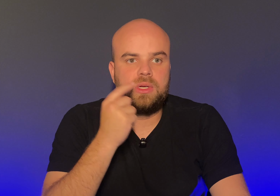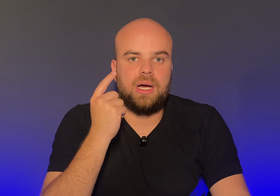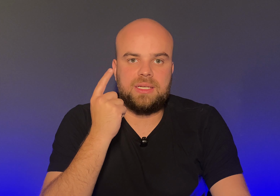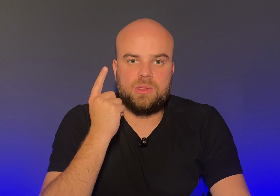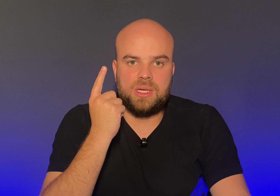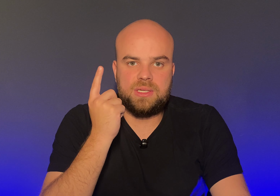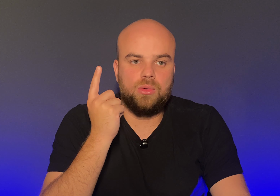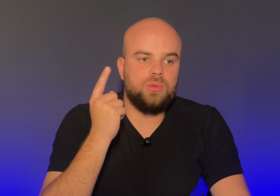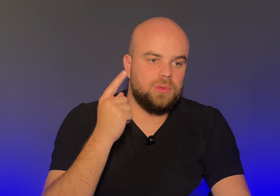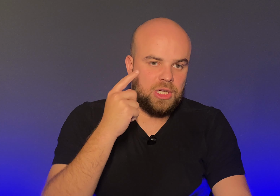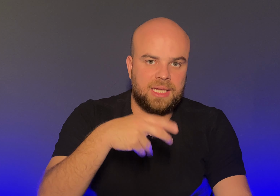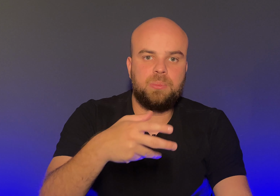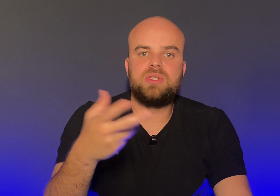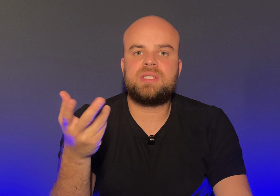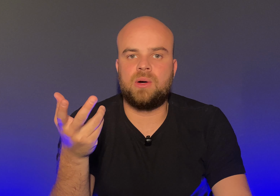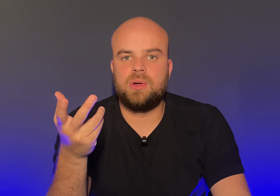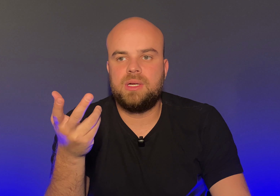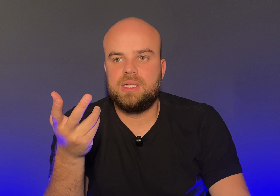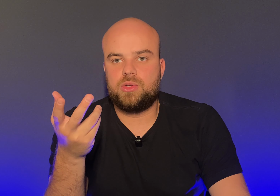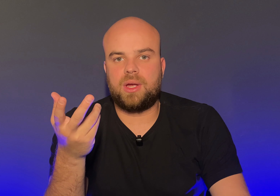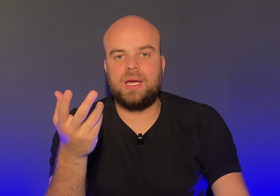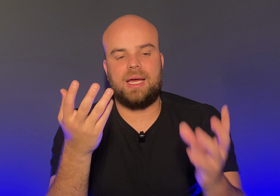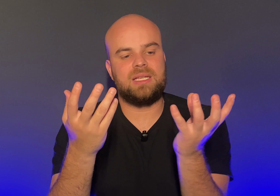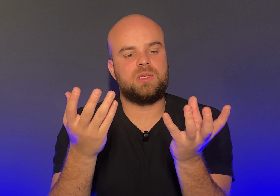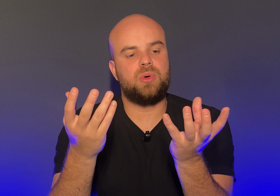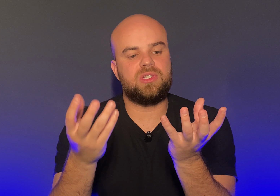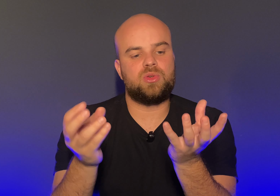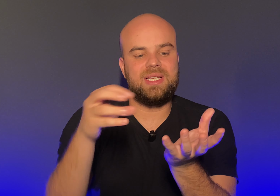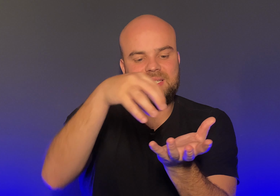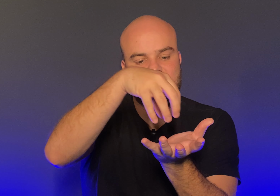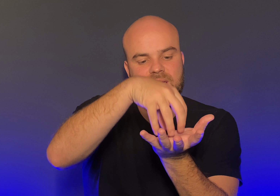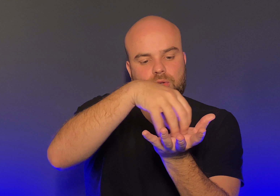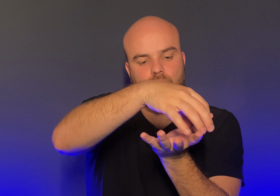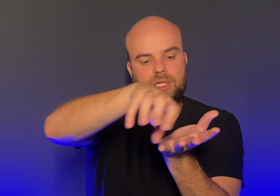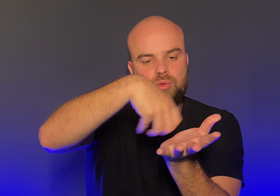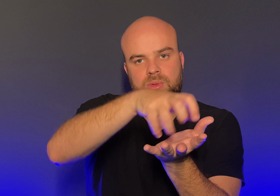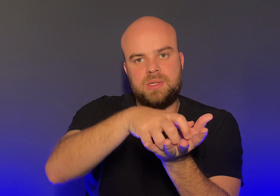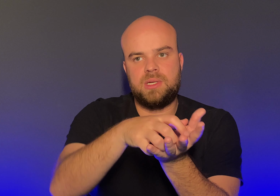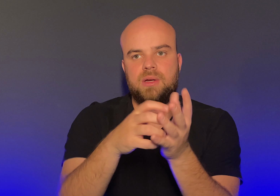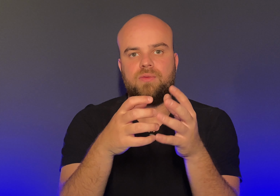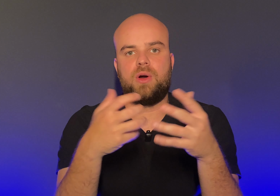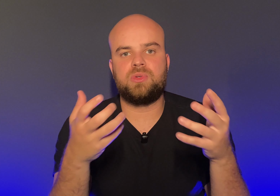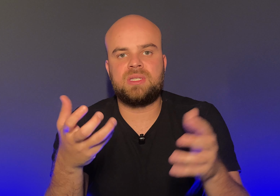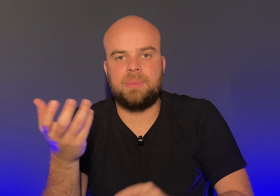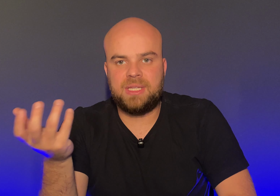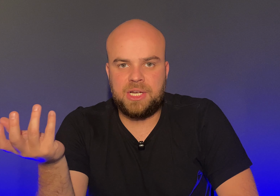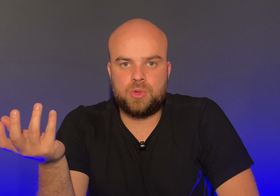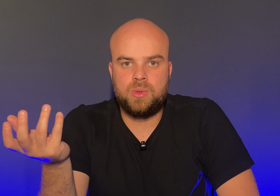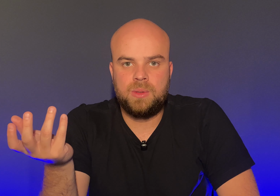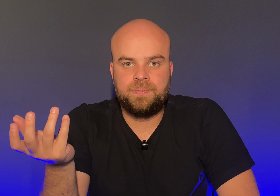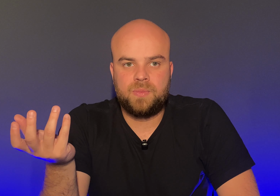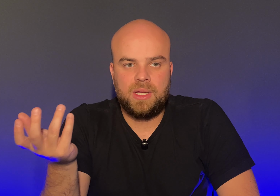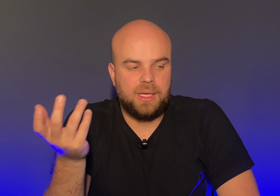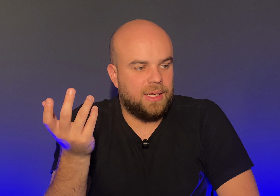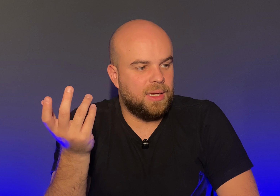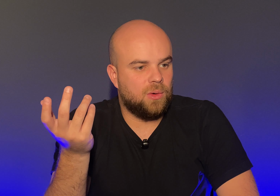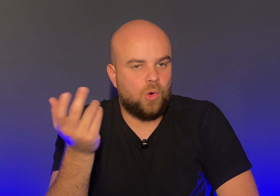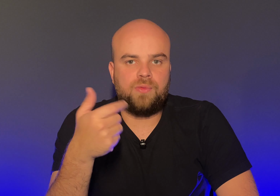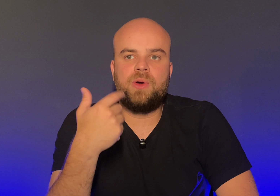a situação de cada posição só que essas posições em si todas juntas forma sistema tático e qual